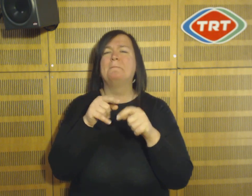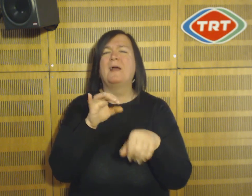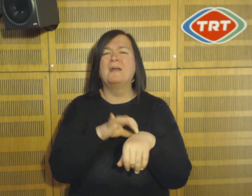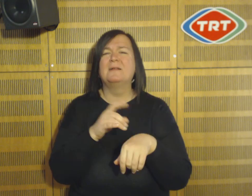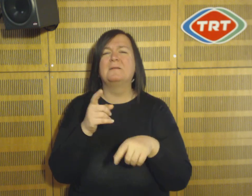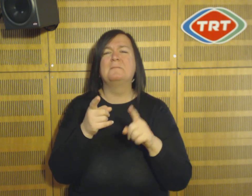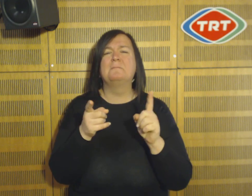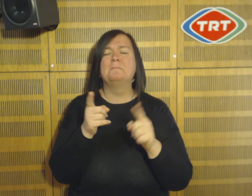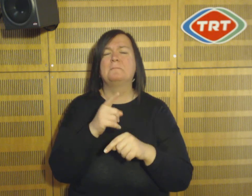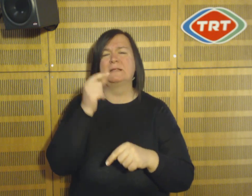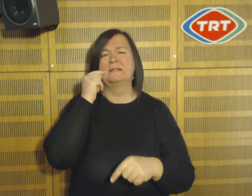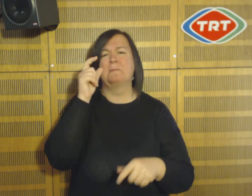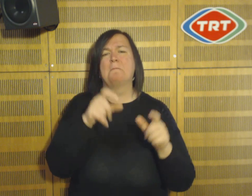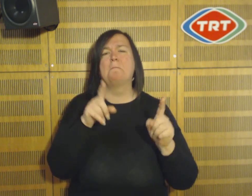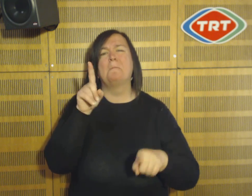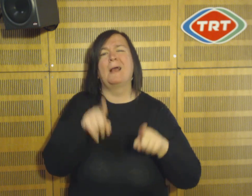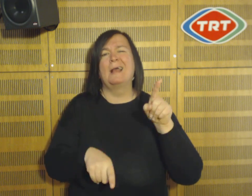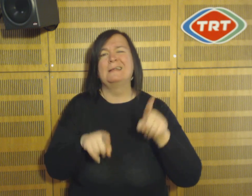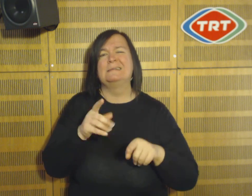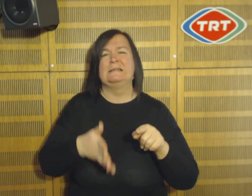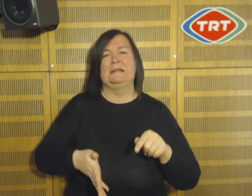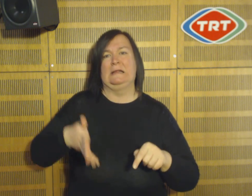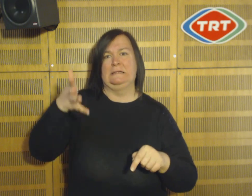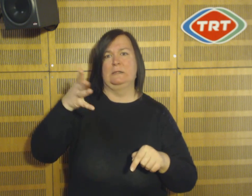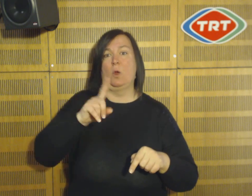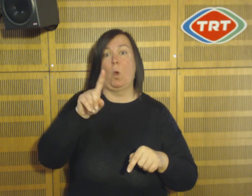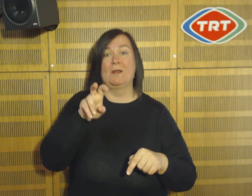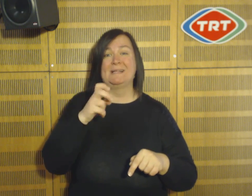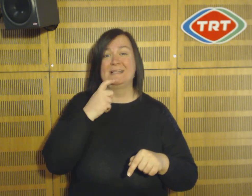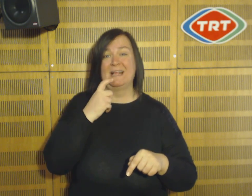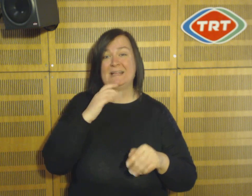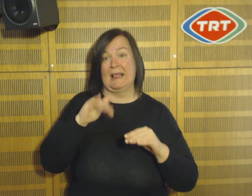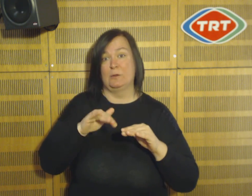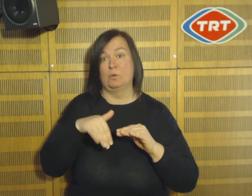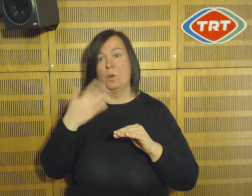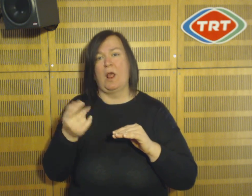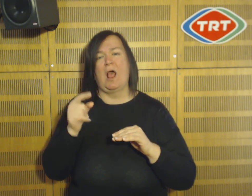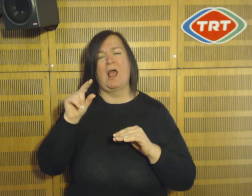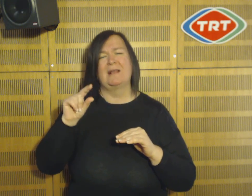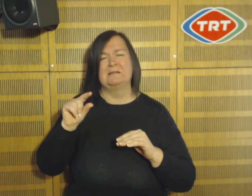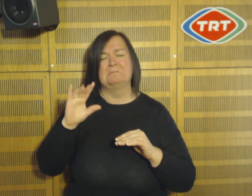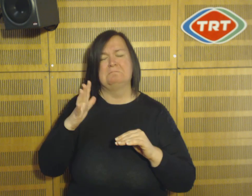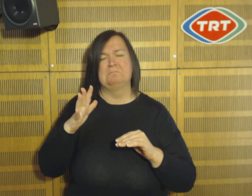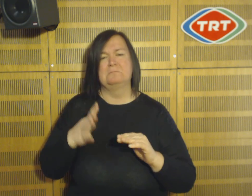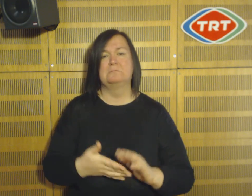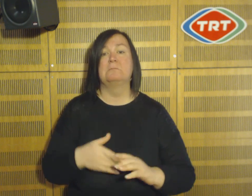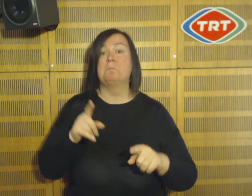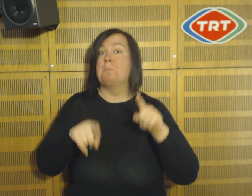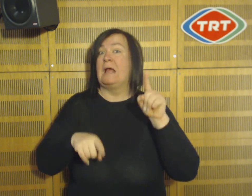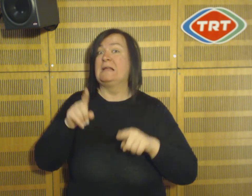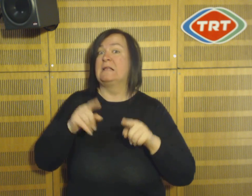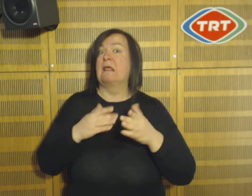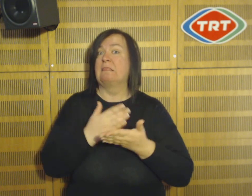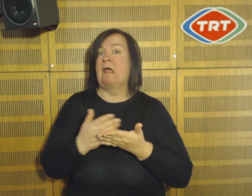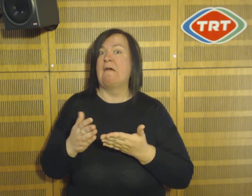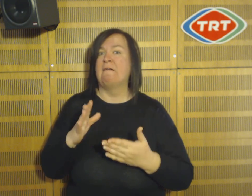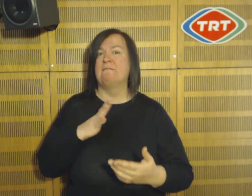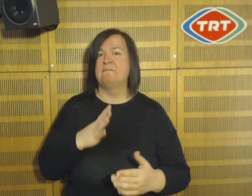bireylerde bazılarında yetişkinlikte yani 18 yaşına geldikten sonra azalma durumu da olabiliyor e bazılarında devam da edebiliyor Eee ben